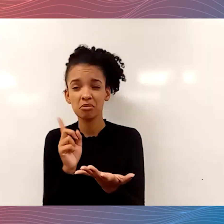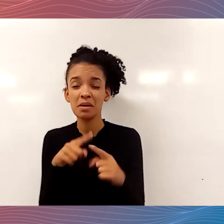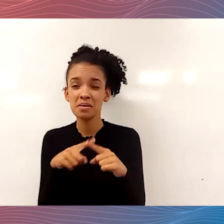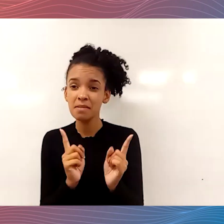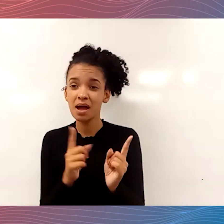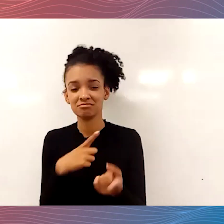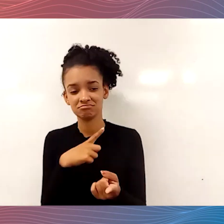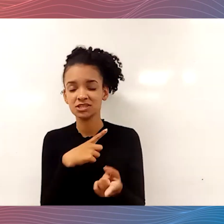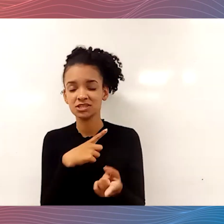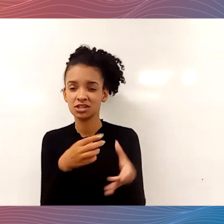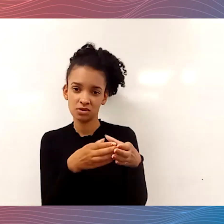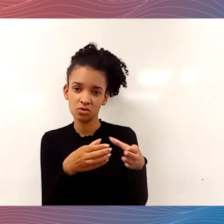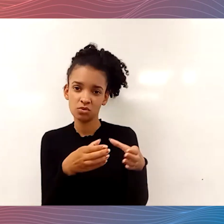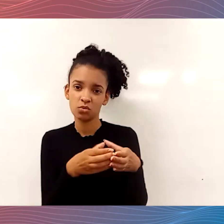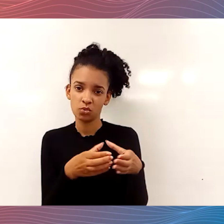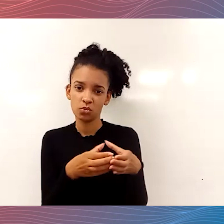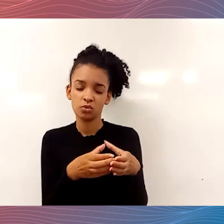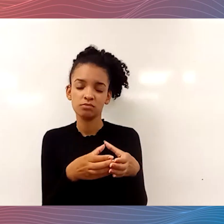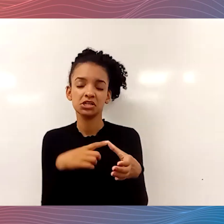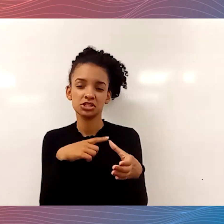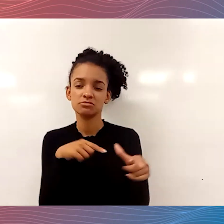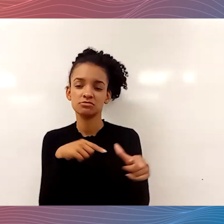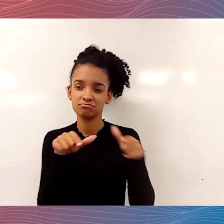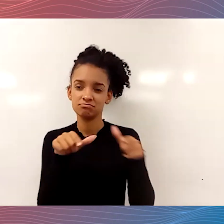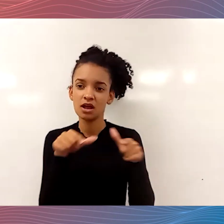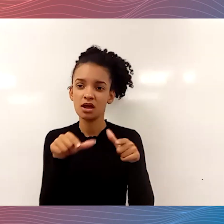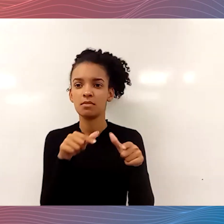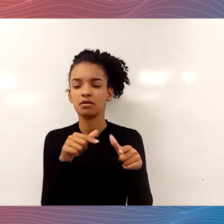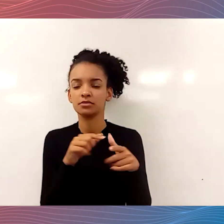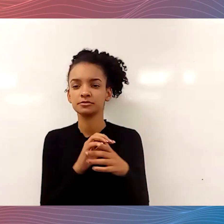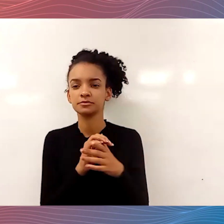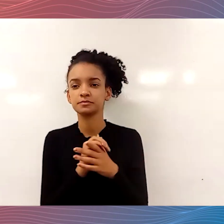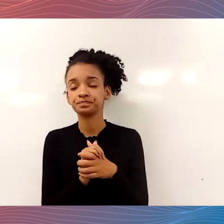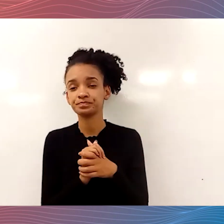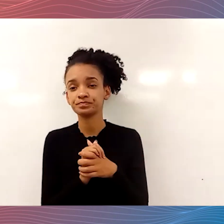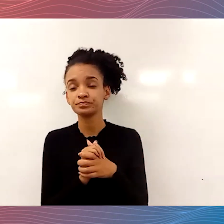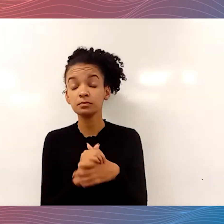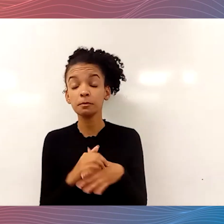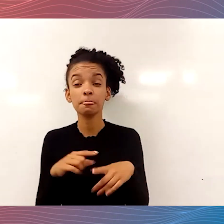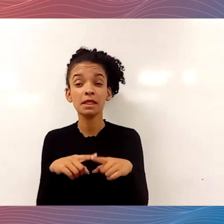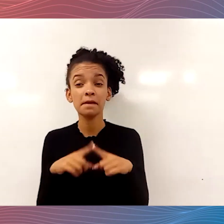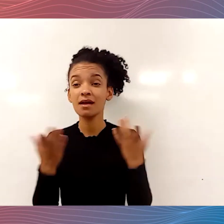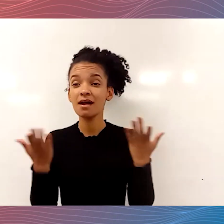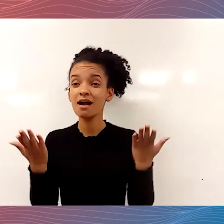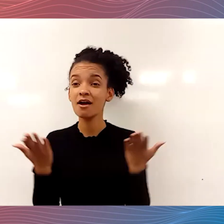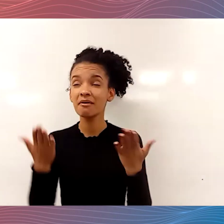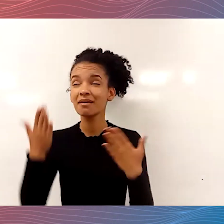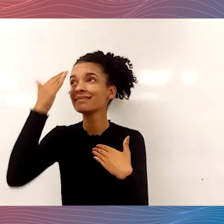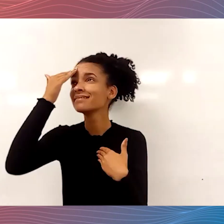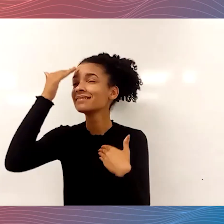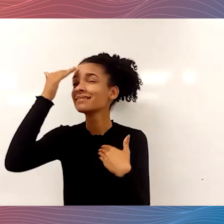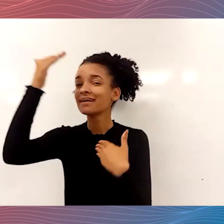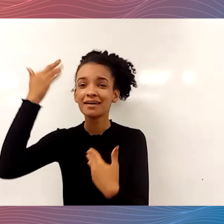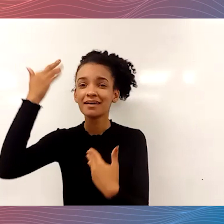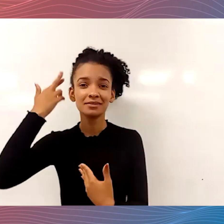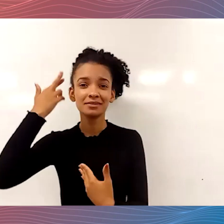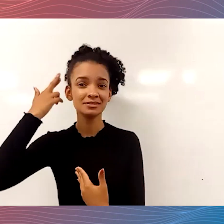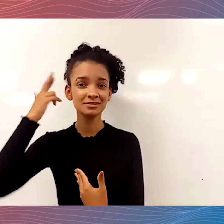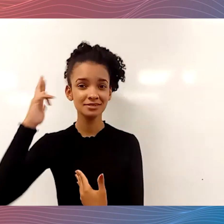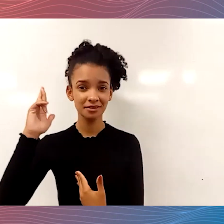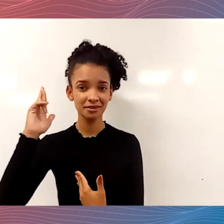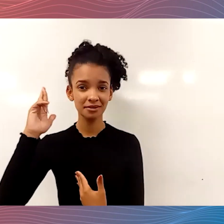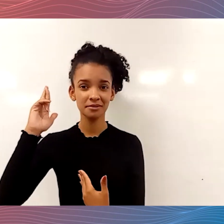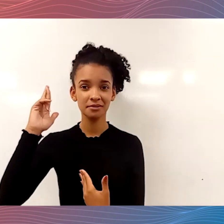uma minoria que trabalhava, irmãos. E agora, graças ao Senhor, o Senhor está numa nova fase, as coisas estão